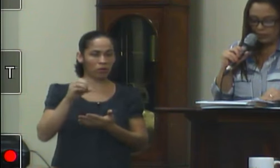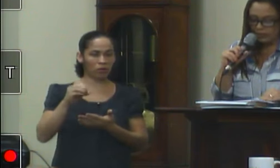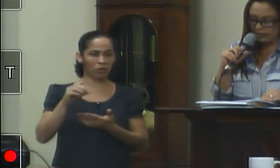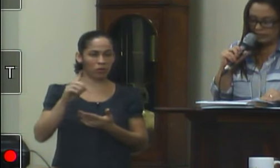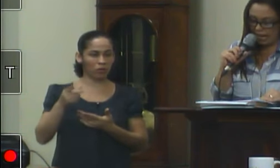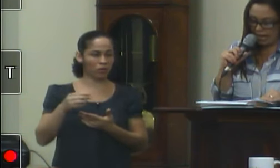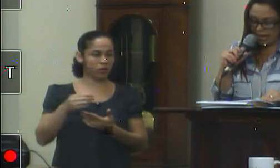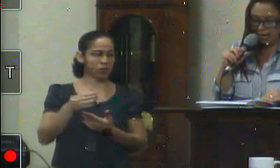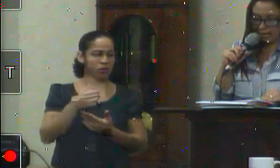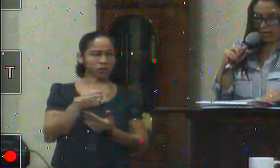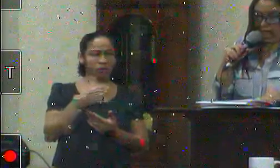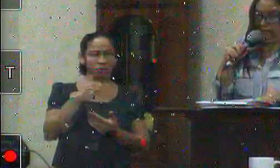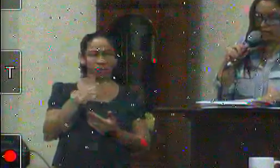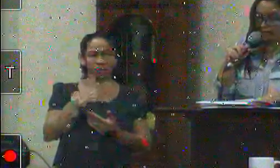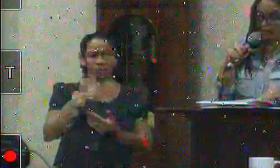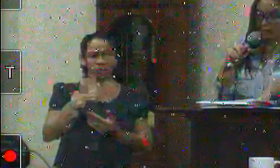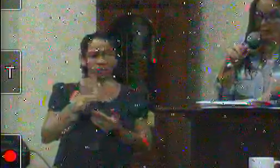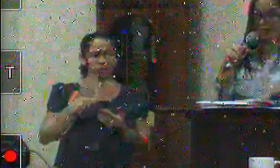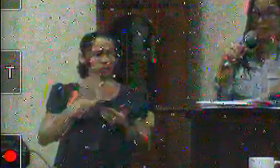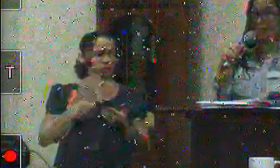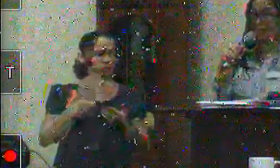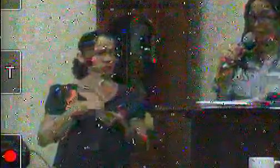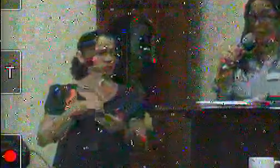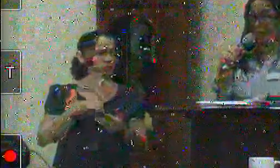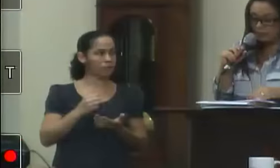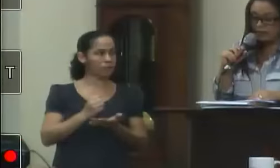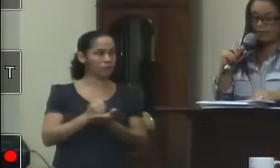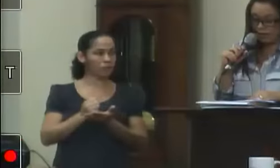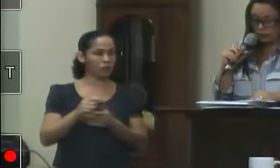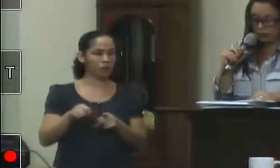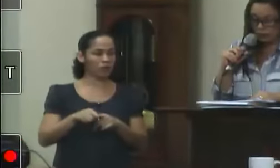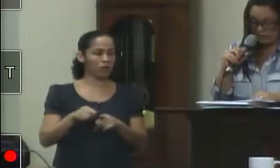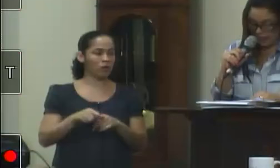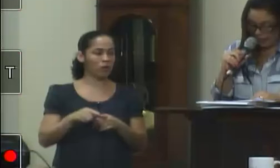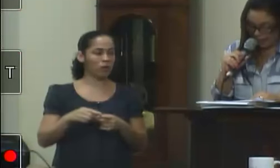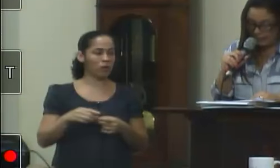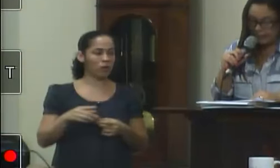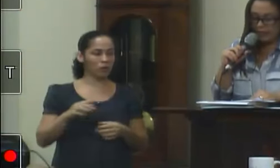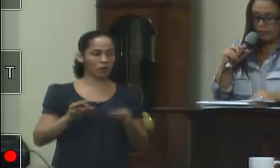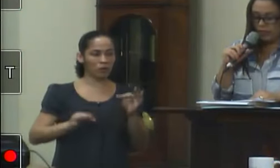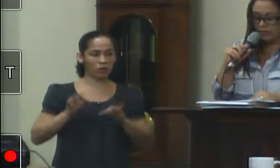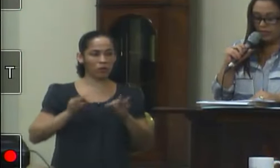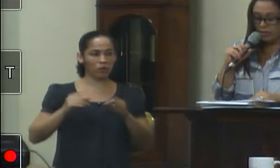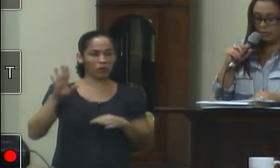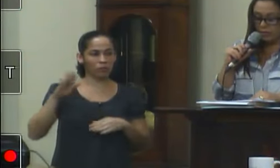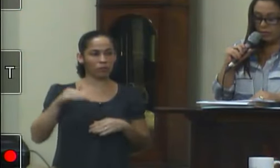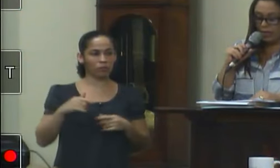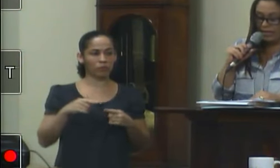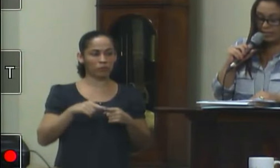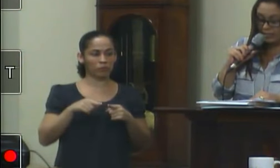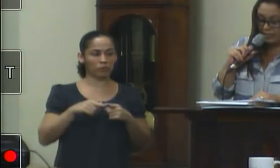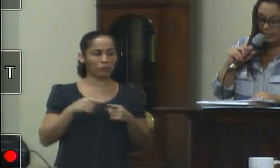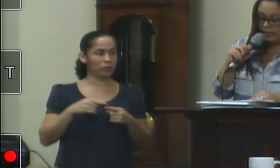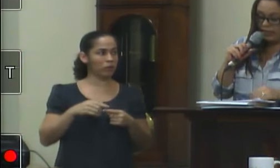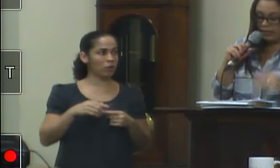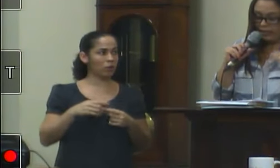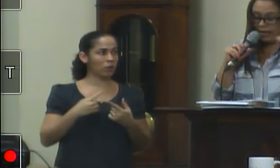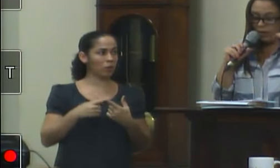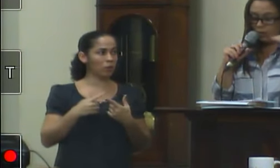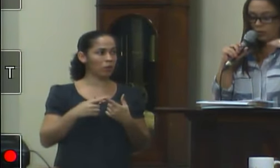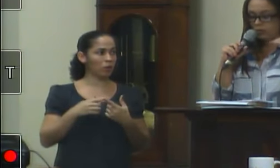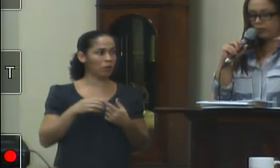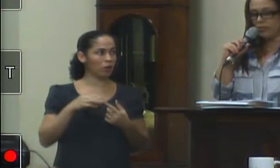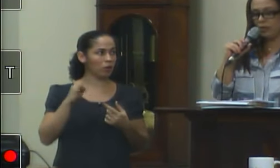para R$ 210.000. A aquisição de medicamentos dos mandados judiciais, que nós fizemos pelo Brás Índice, que